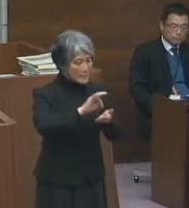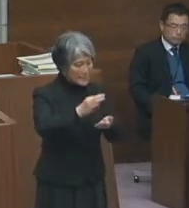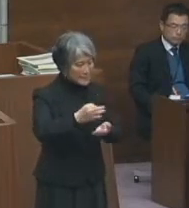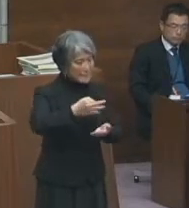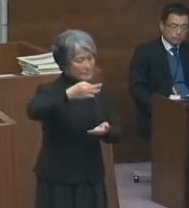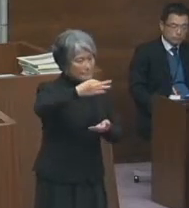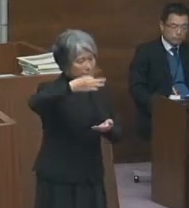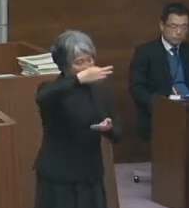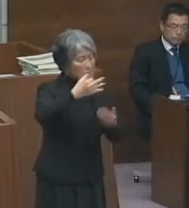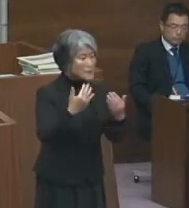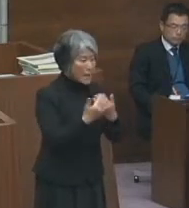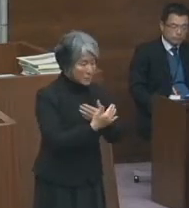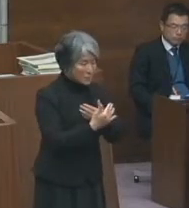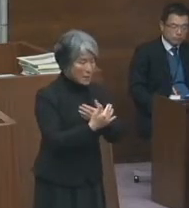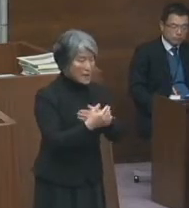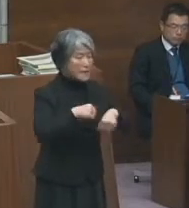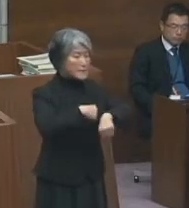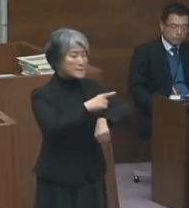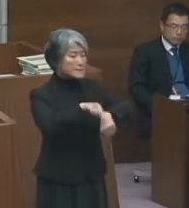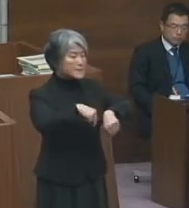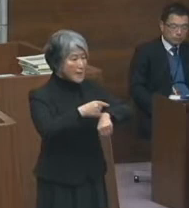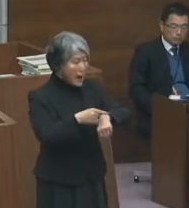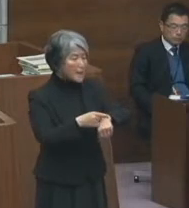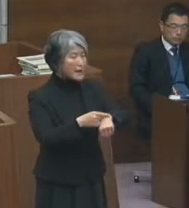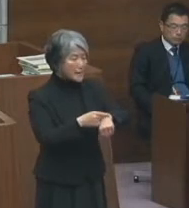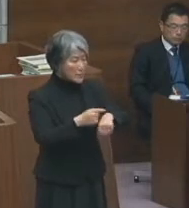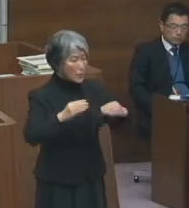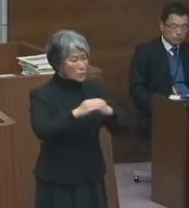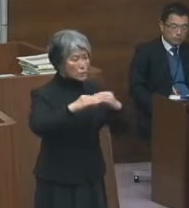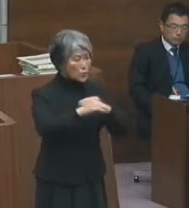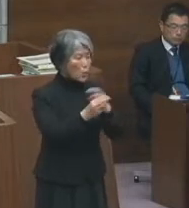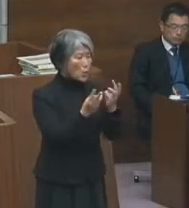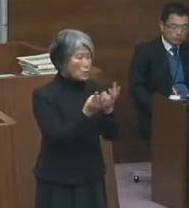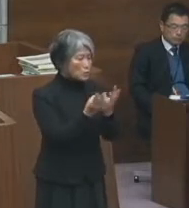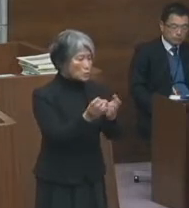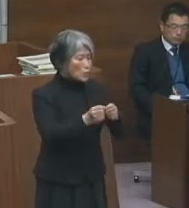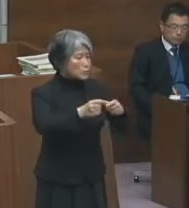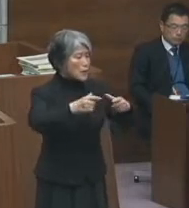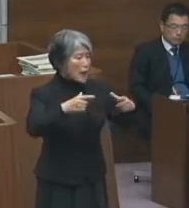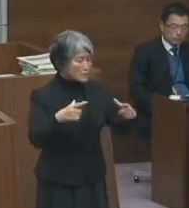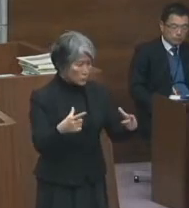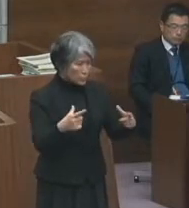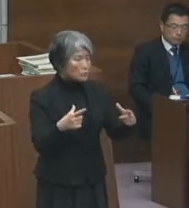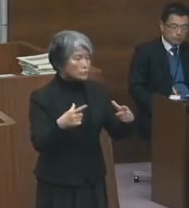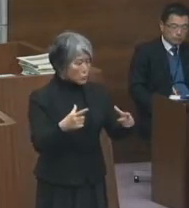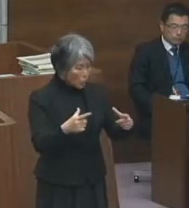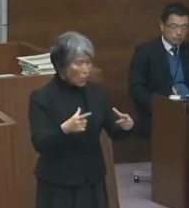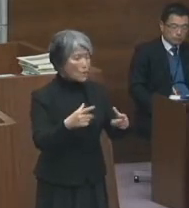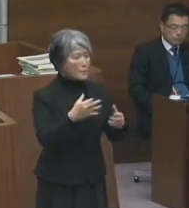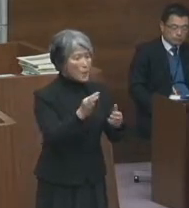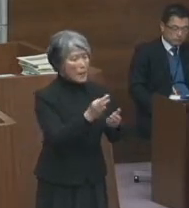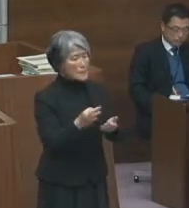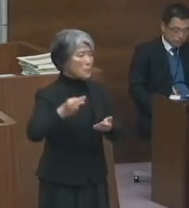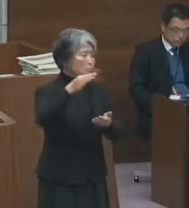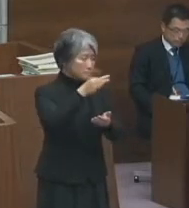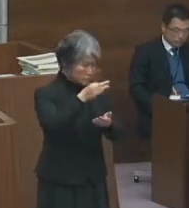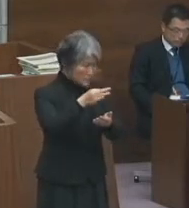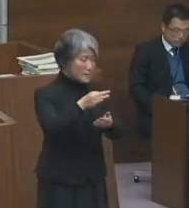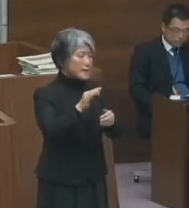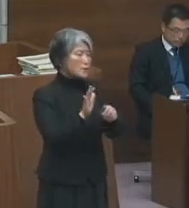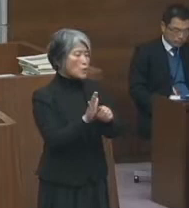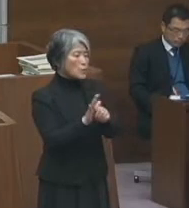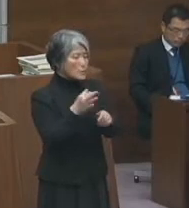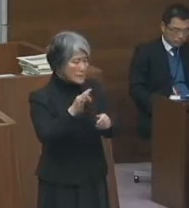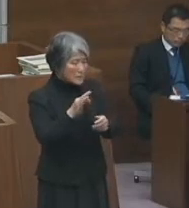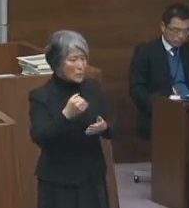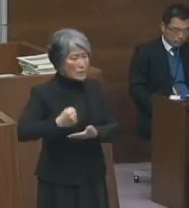運行本数を増やすと、運行経費が大幅に増加をし、補助金の増加につながることから、費用対効果も含めた慎重な検